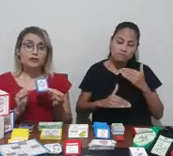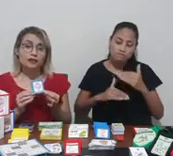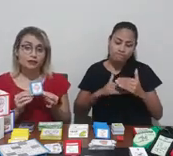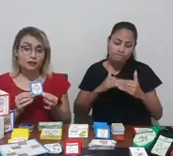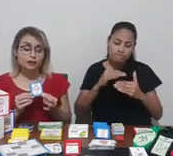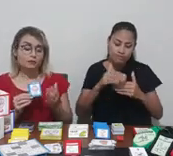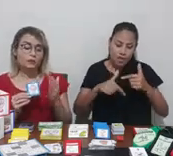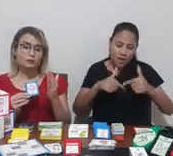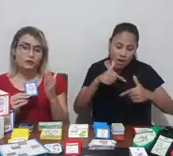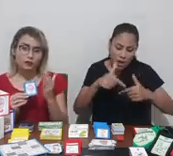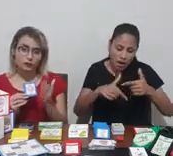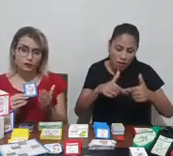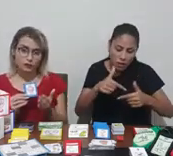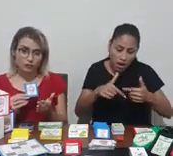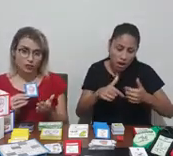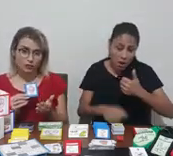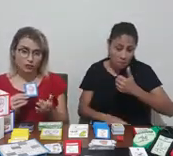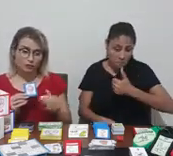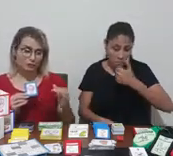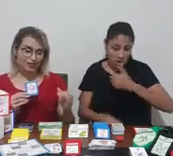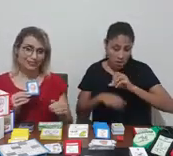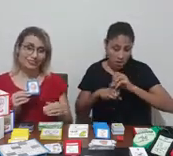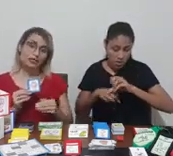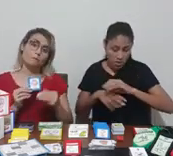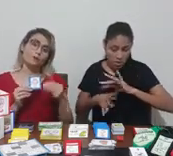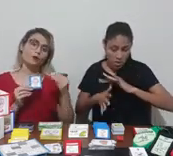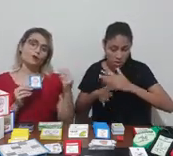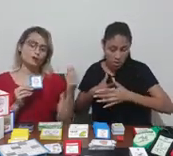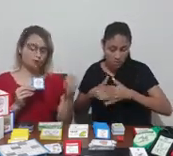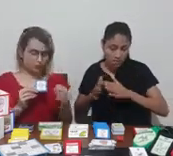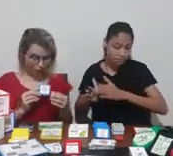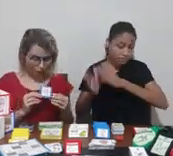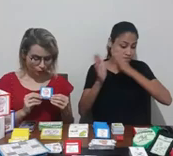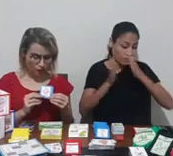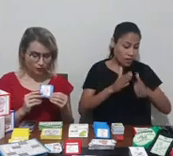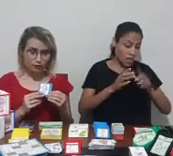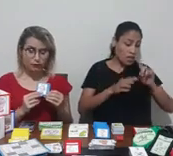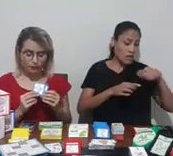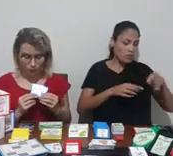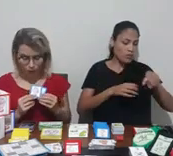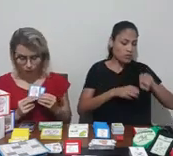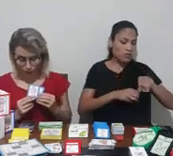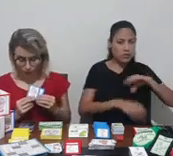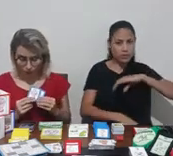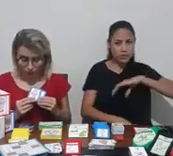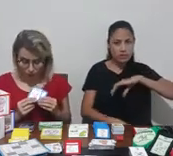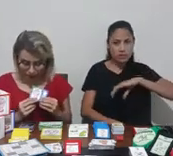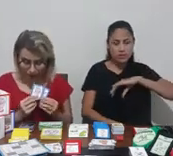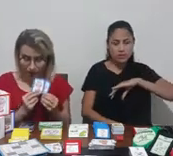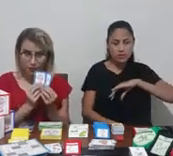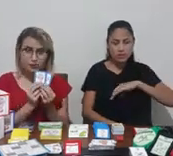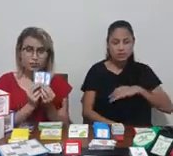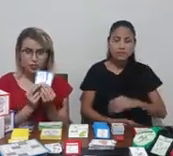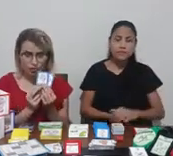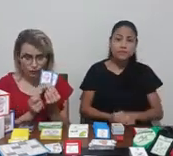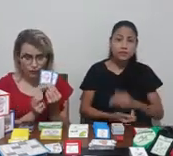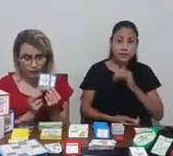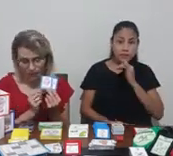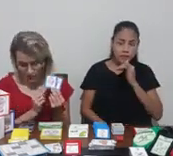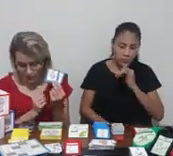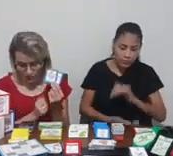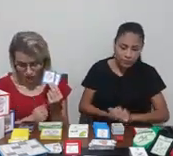essa vertente. Primeiro eu ensino Libras, para depois eu ensinar o português. Então vamos supor que eu pegue esse